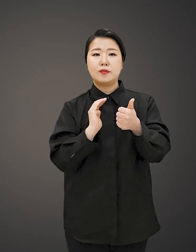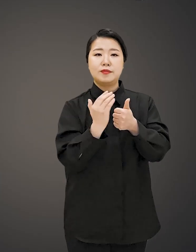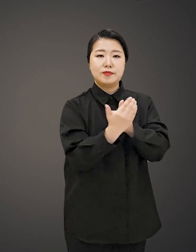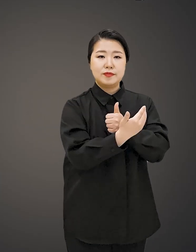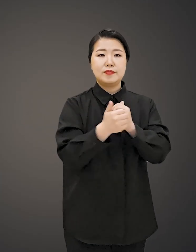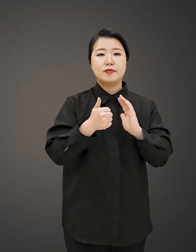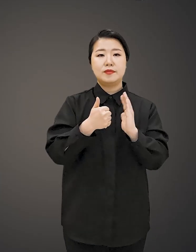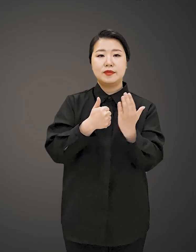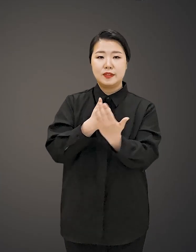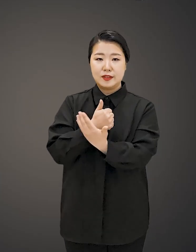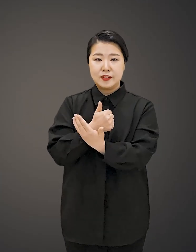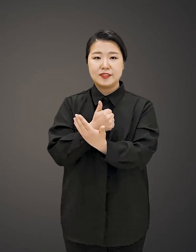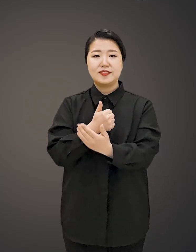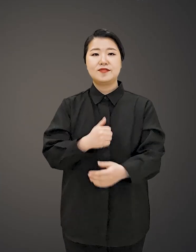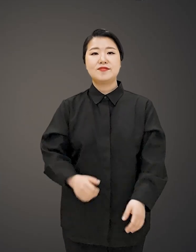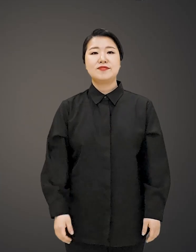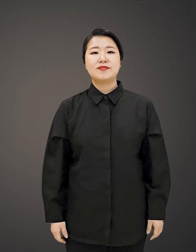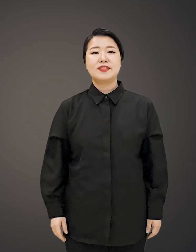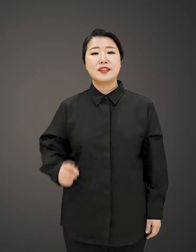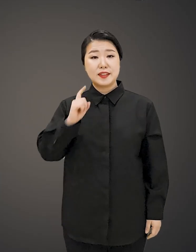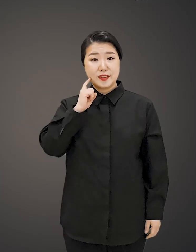서로를 지키려 피어나는